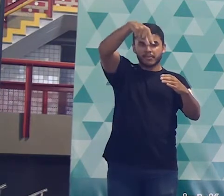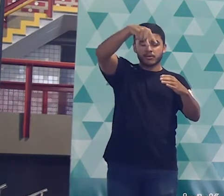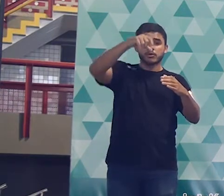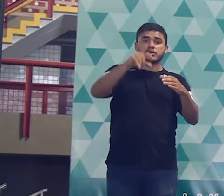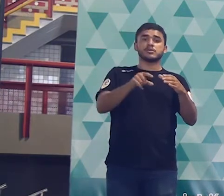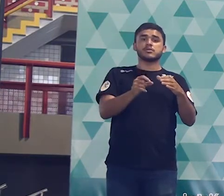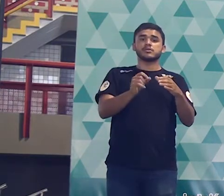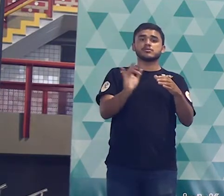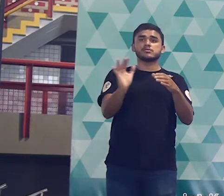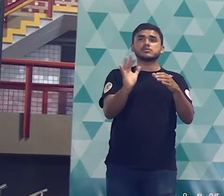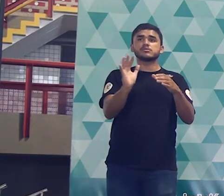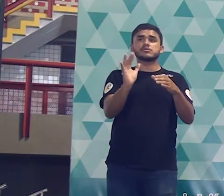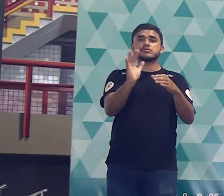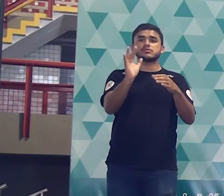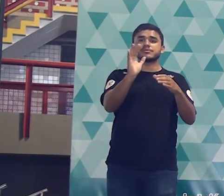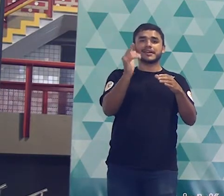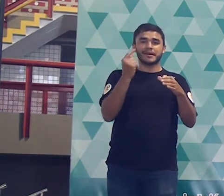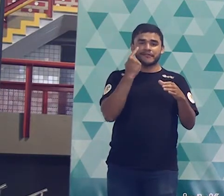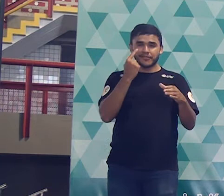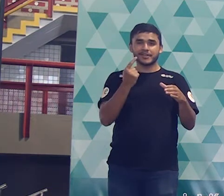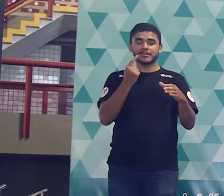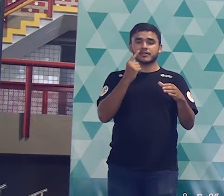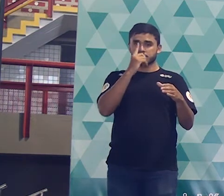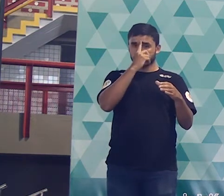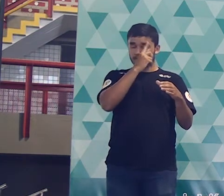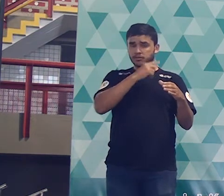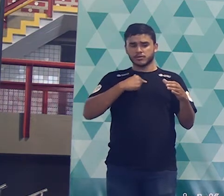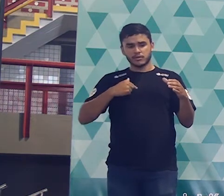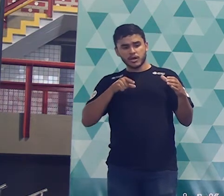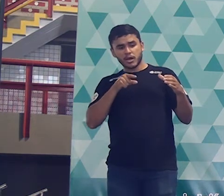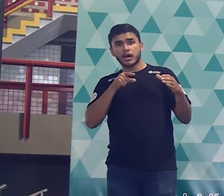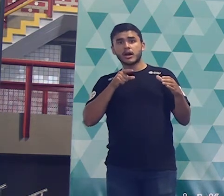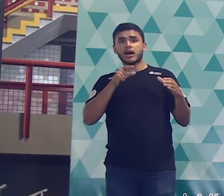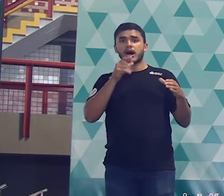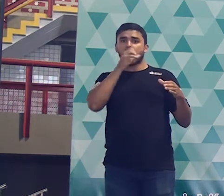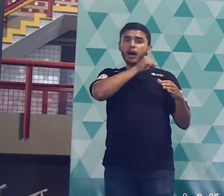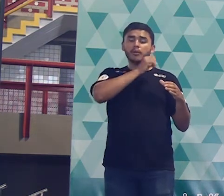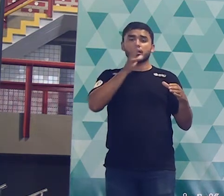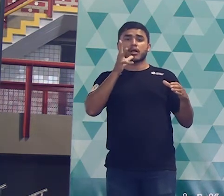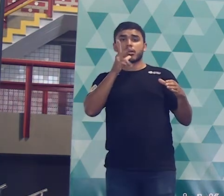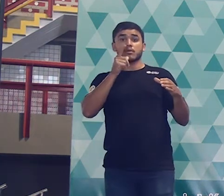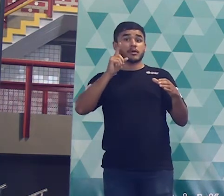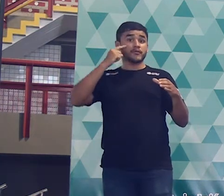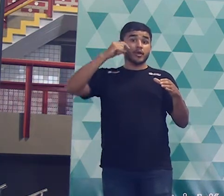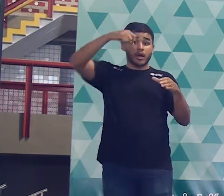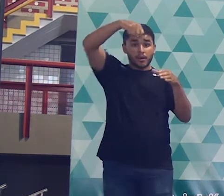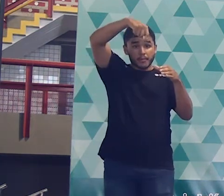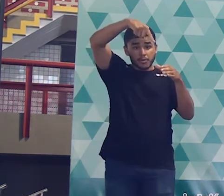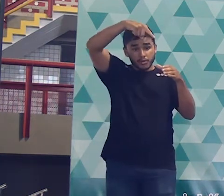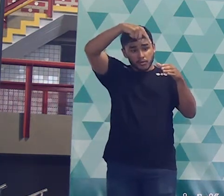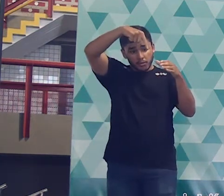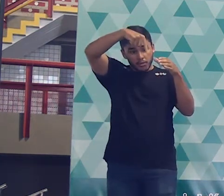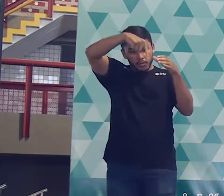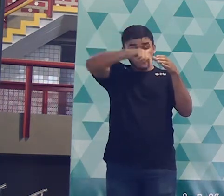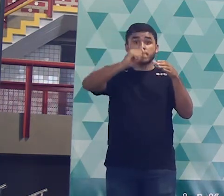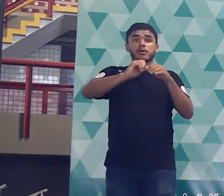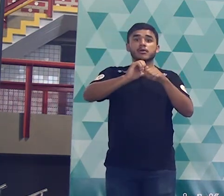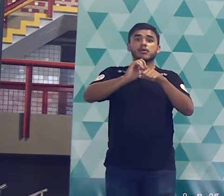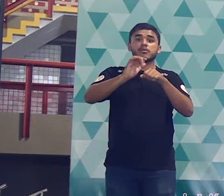faz? Foi rápido ou foi basicamente instantâneo? Então esse processo é chamado